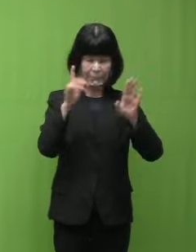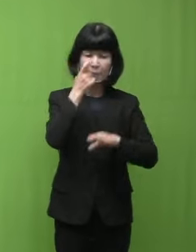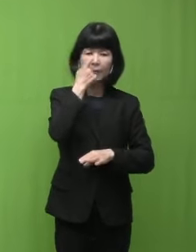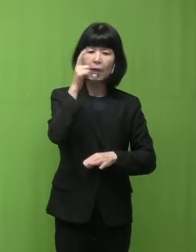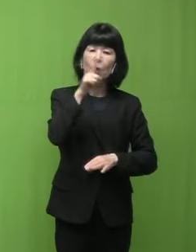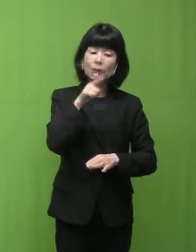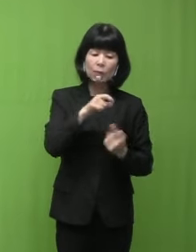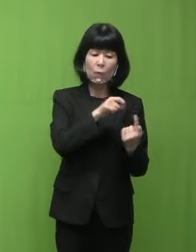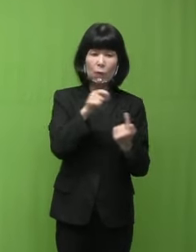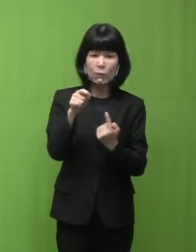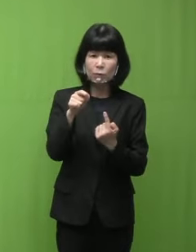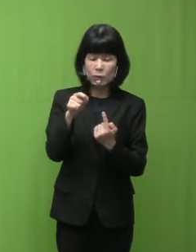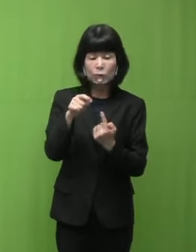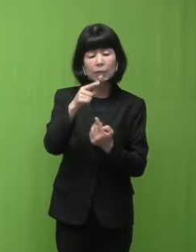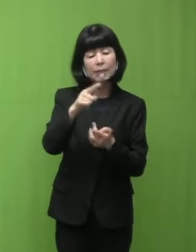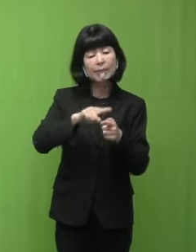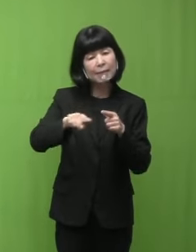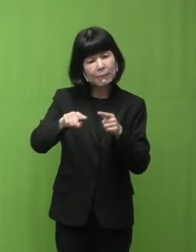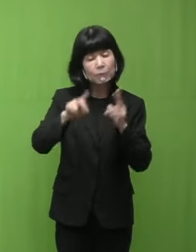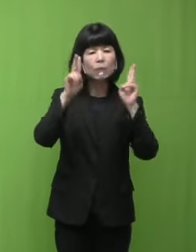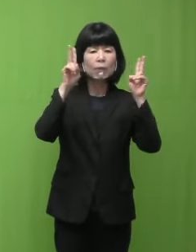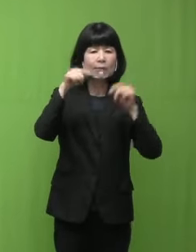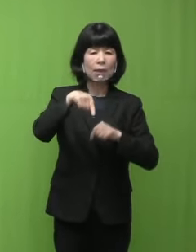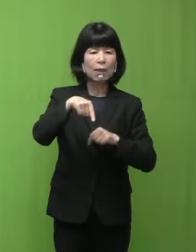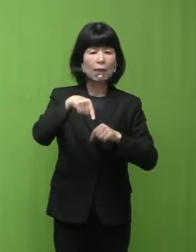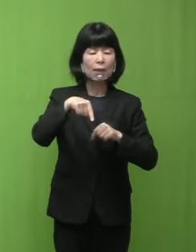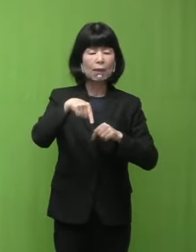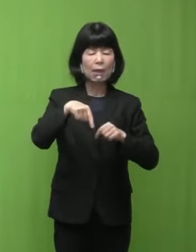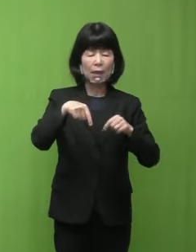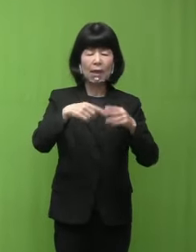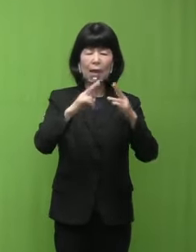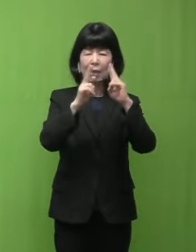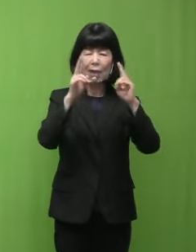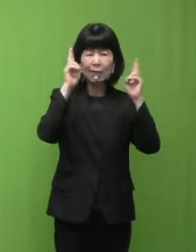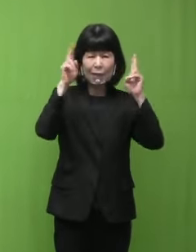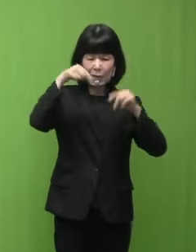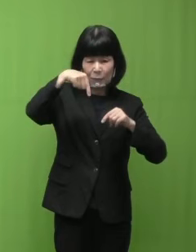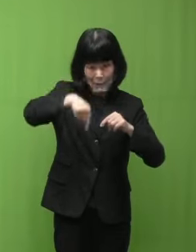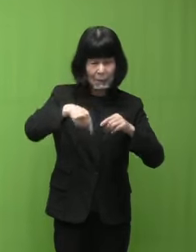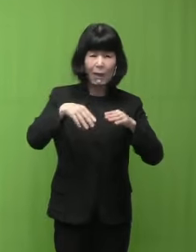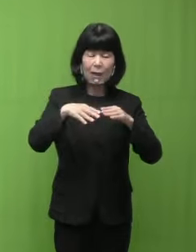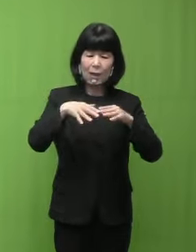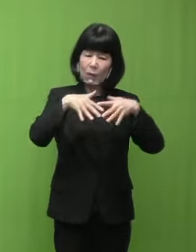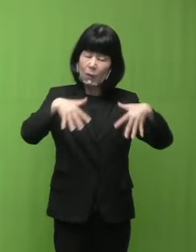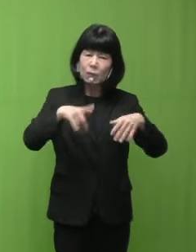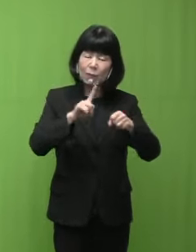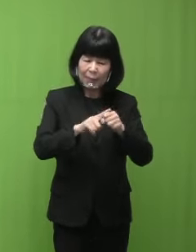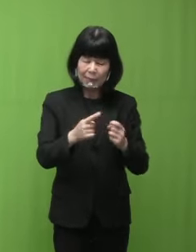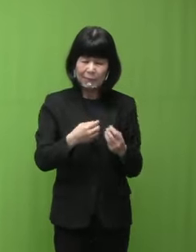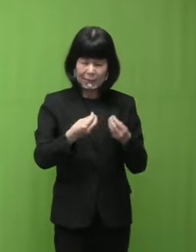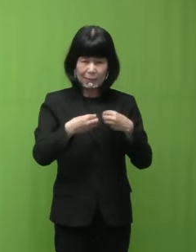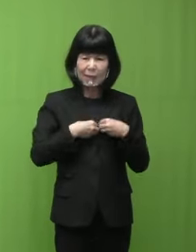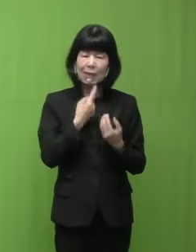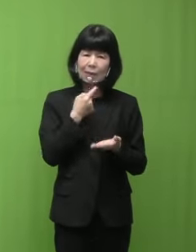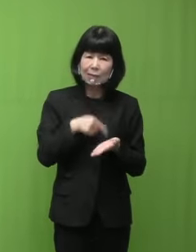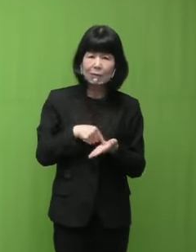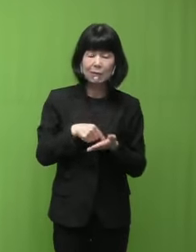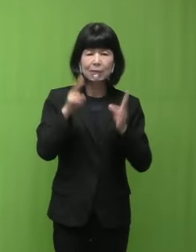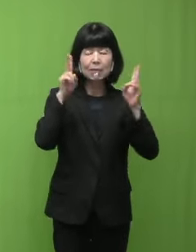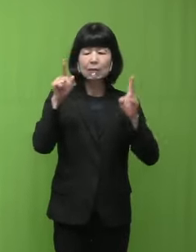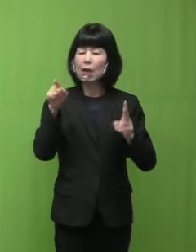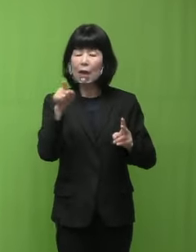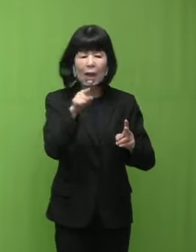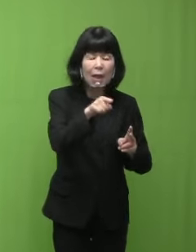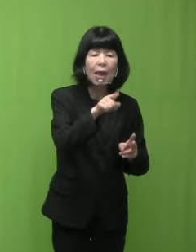を雇用する一部の事業所構造的に完成につながりやすい環境にありますあるところが一部の事業所で見られ